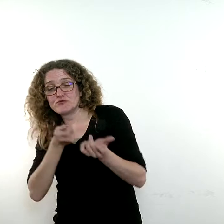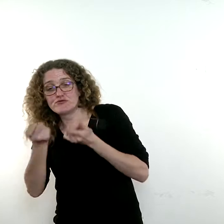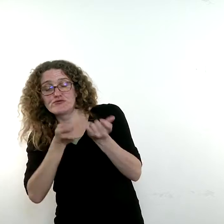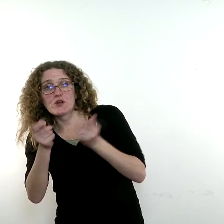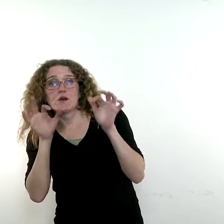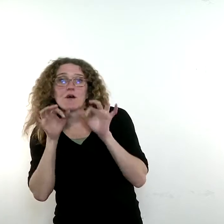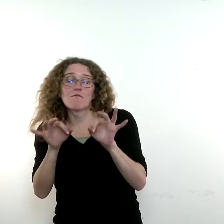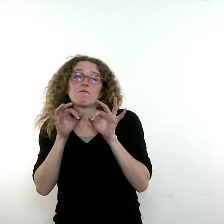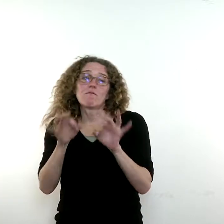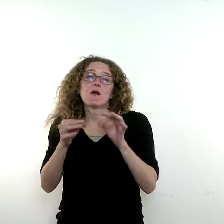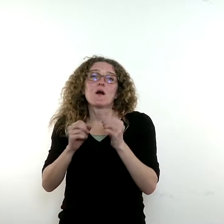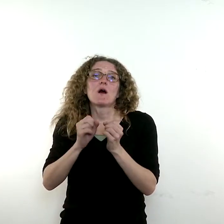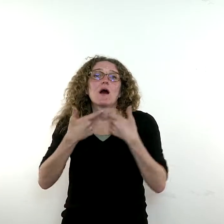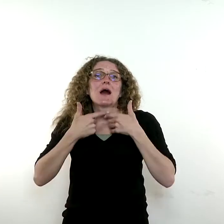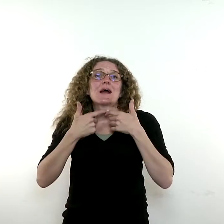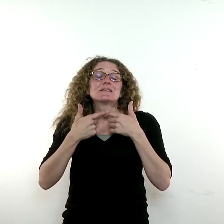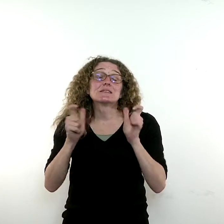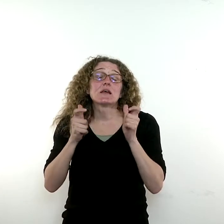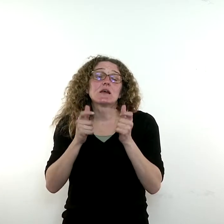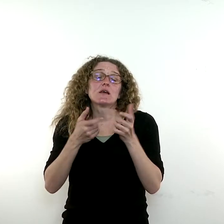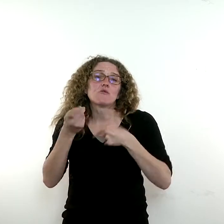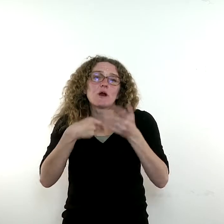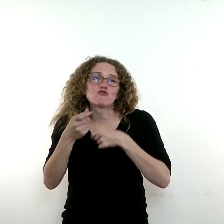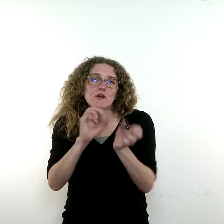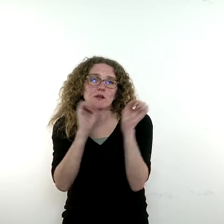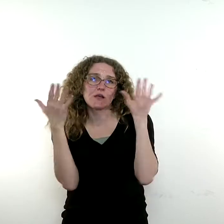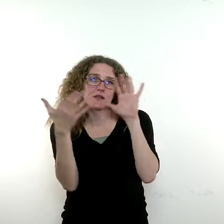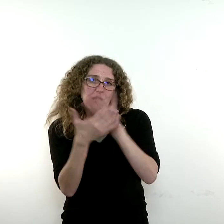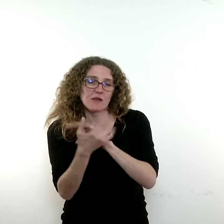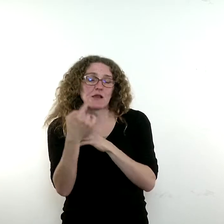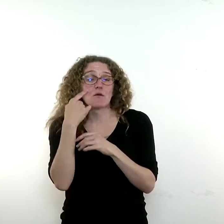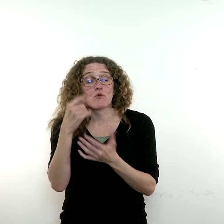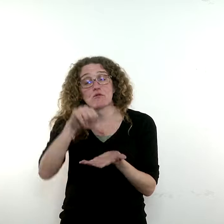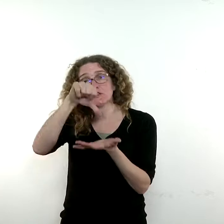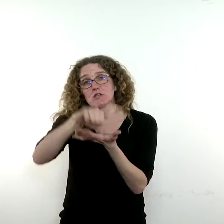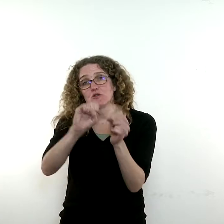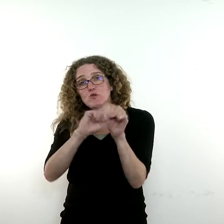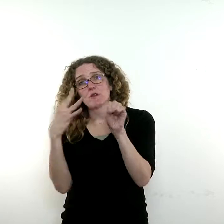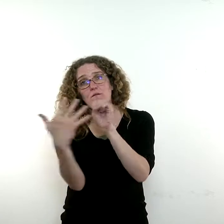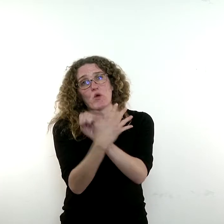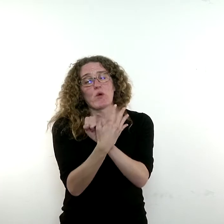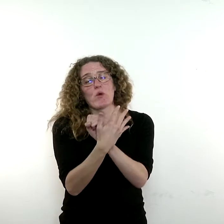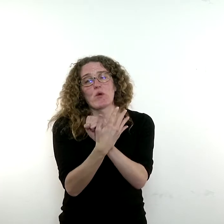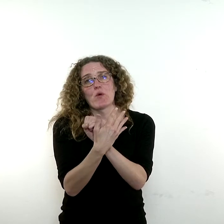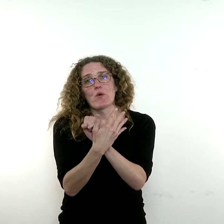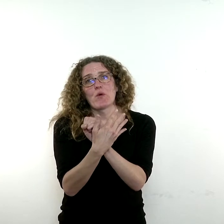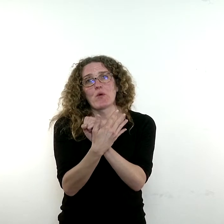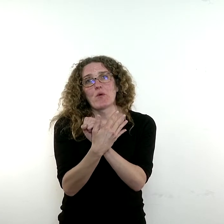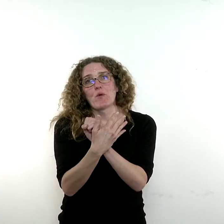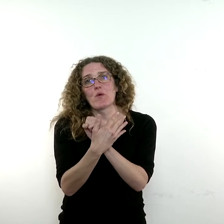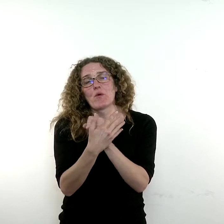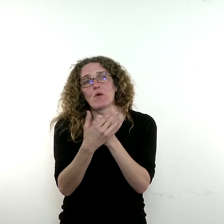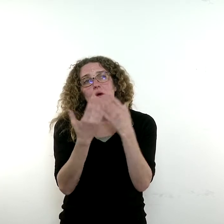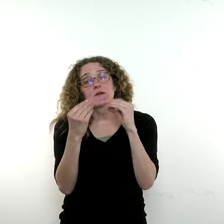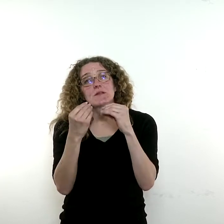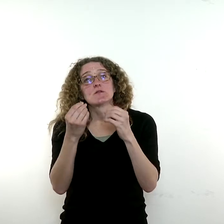d'accès Internet du siège d'hébergement de serveurs et de prestations associées. Contre? Abstention? Adopté